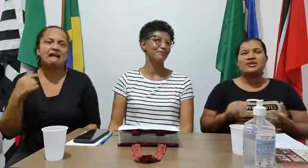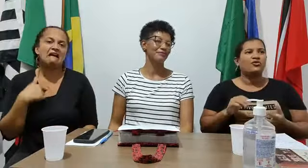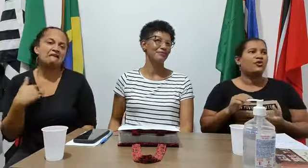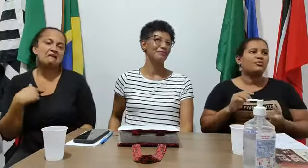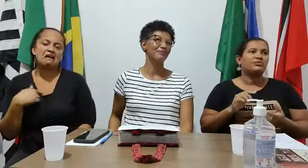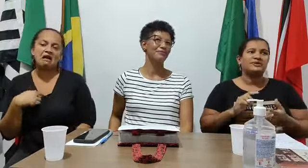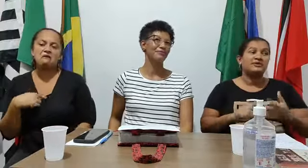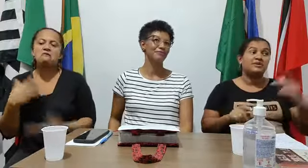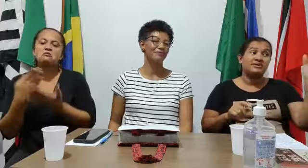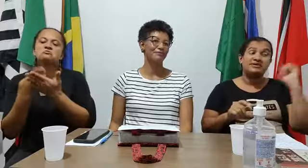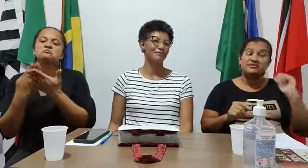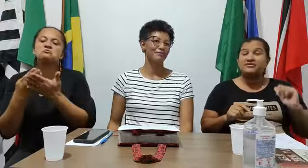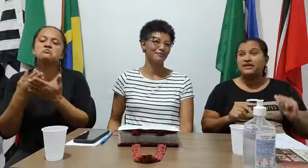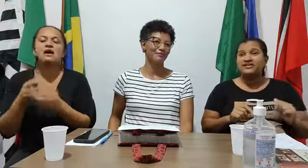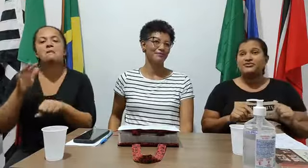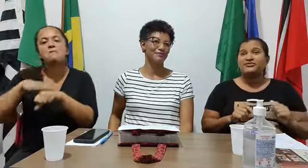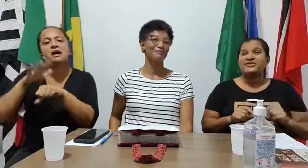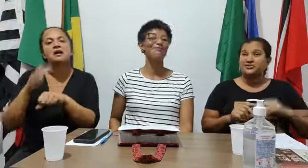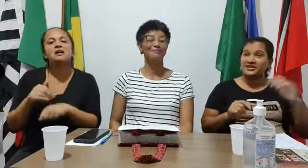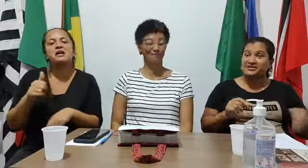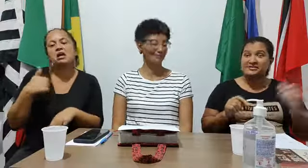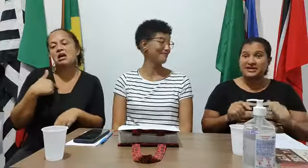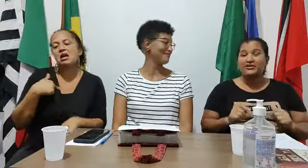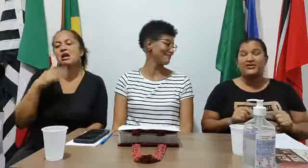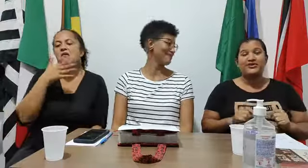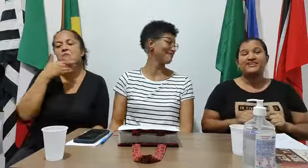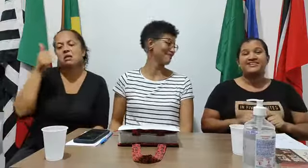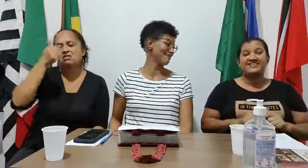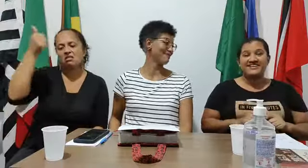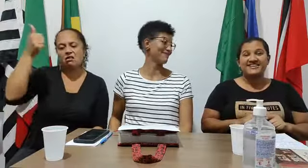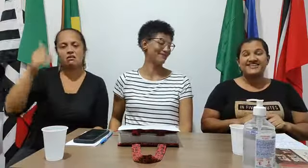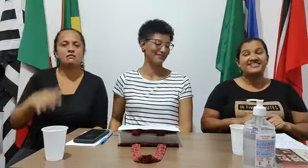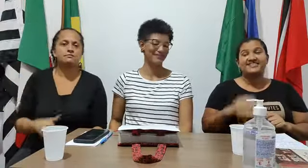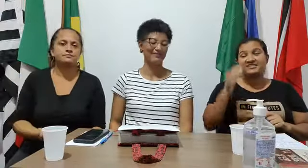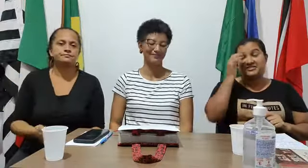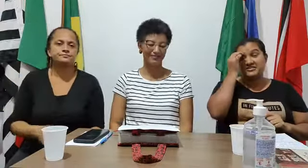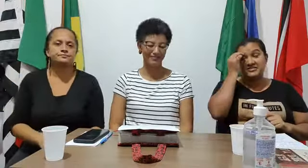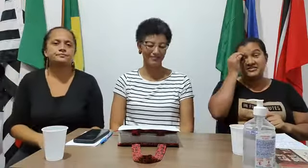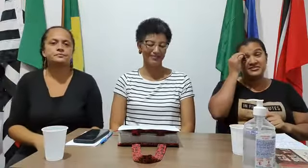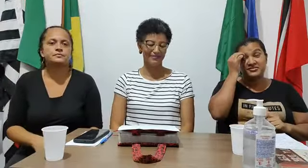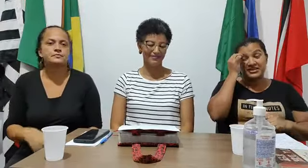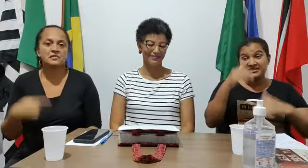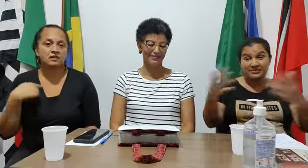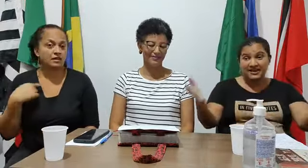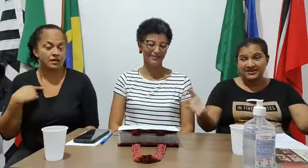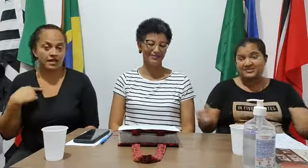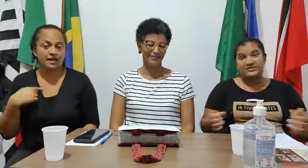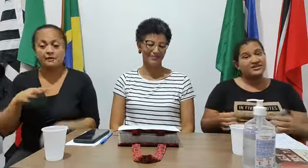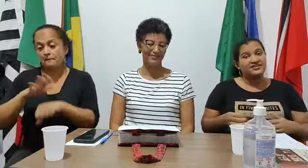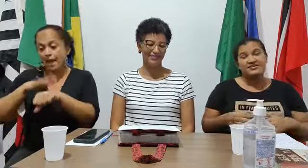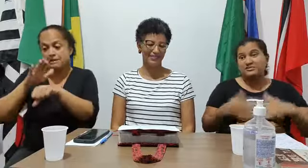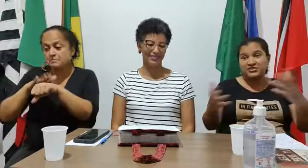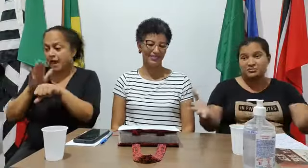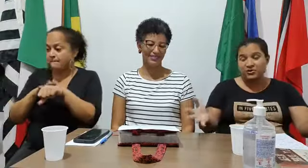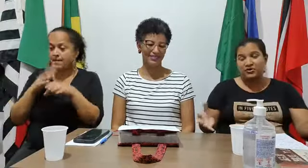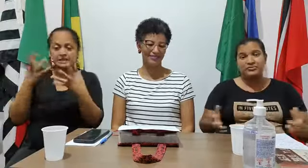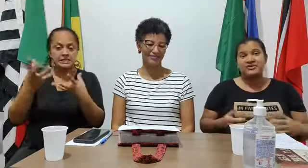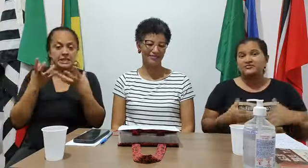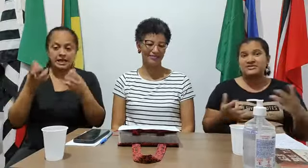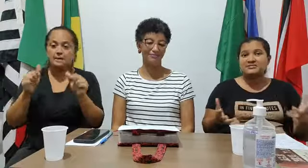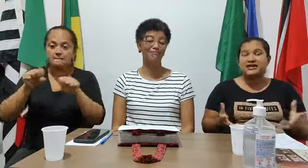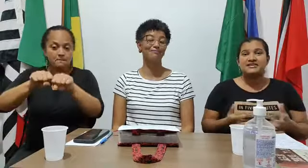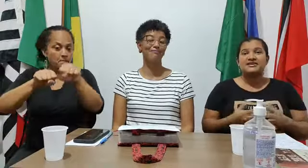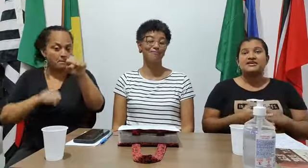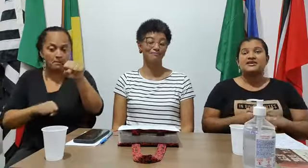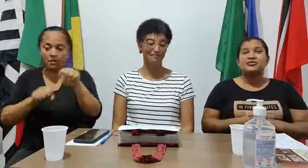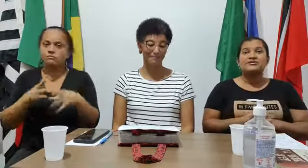estar melhor, porque minha mãe está me vendo e eu tenho que estar melhor, né? E eu tenho que ter mais, eu tenho que ter mais diploma, eu tenho que